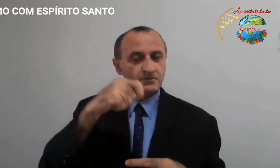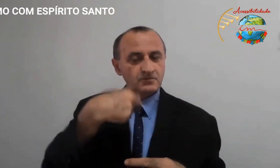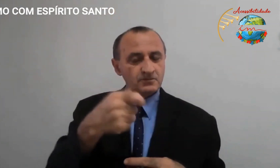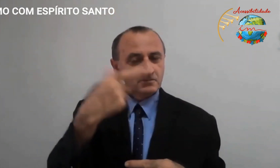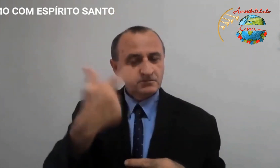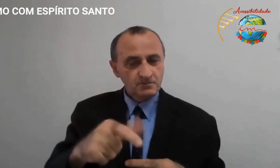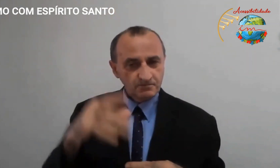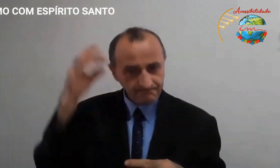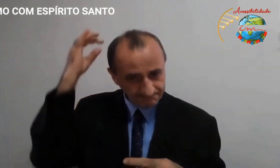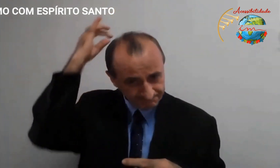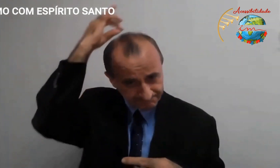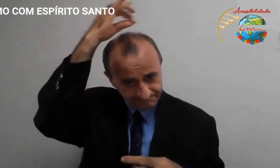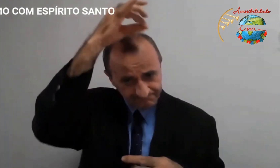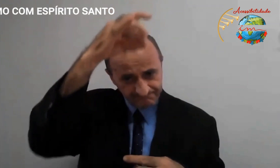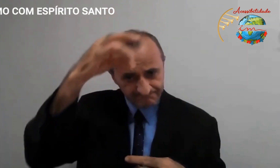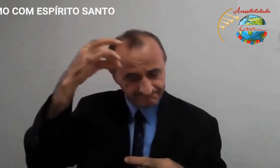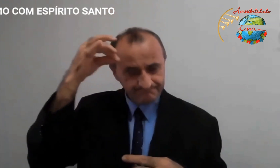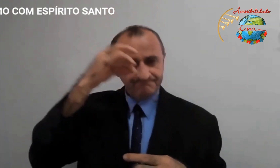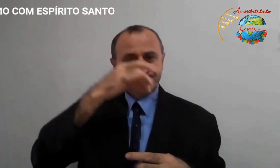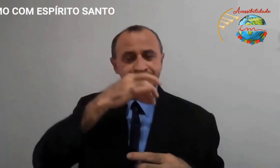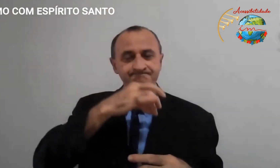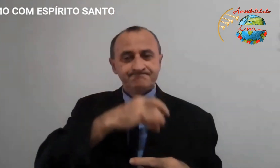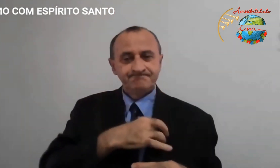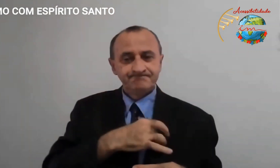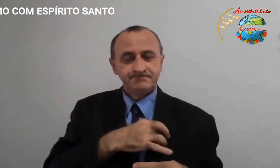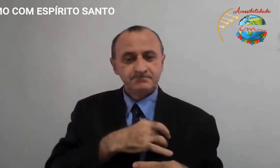Sinal novamente, batismo com o Espírito Santo.